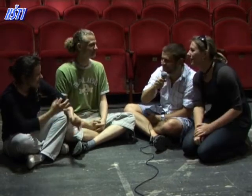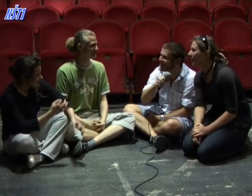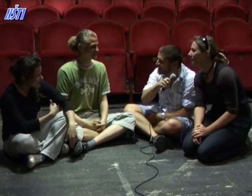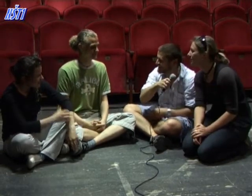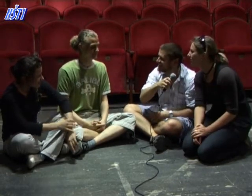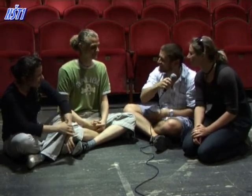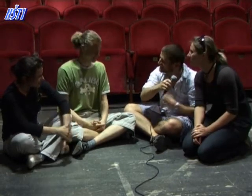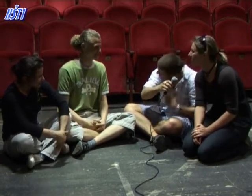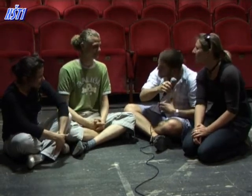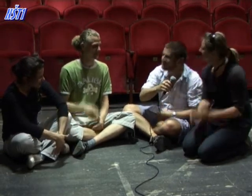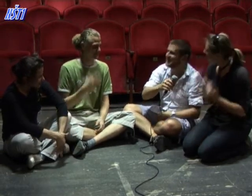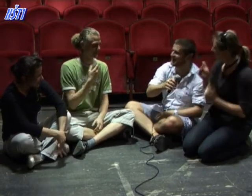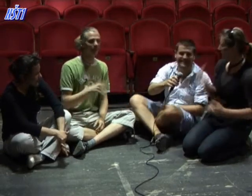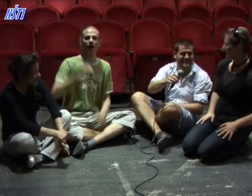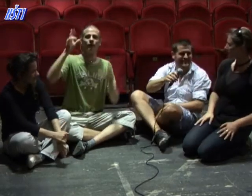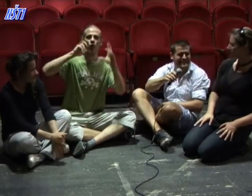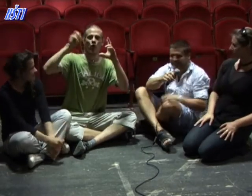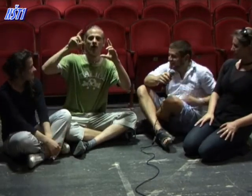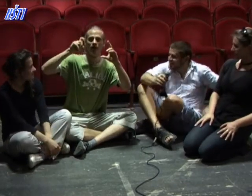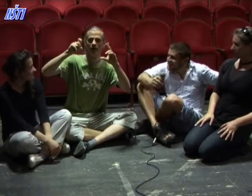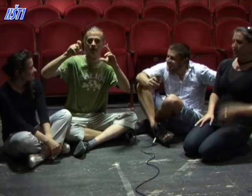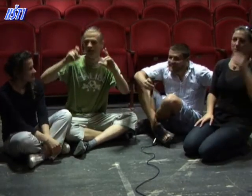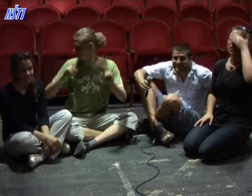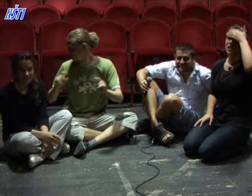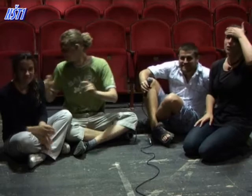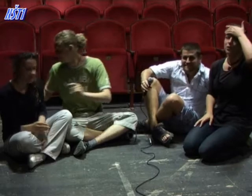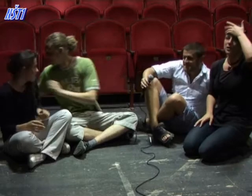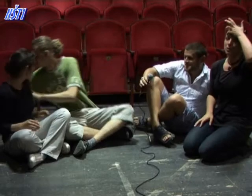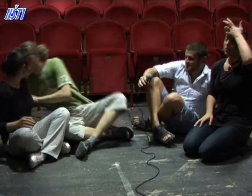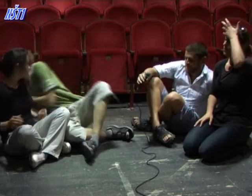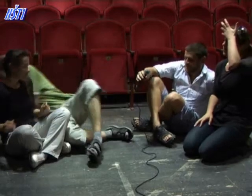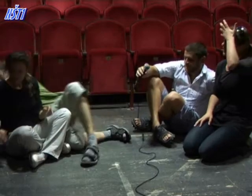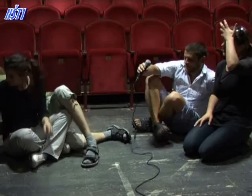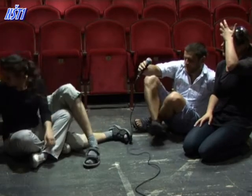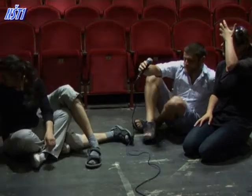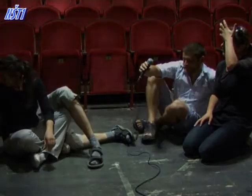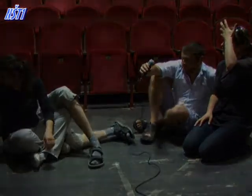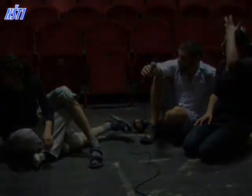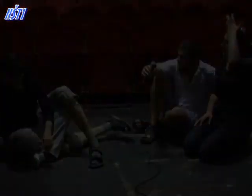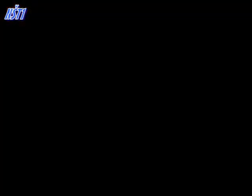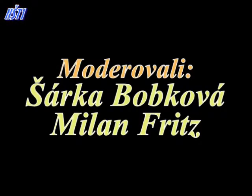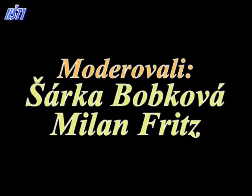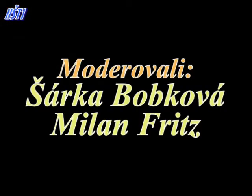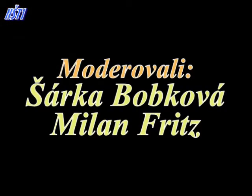to stejné. Děkuju vám. Společné foto, jestli můžeme poprosit.